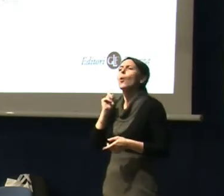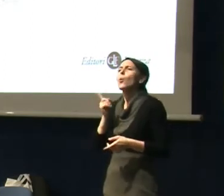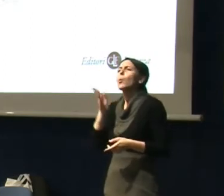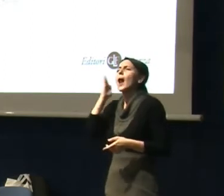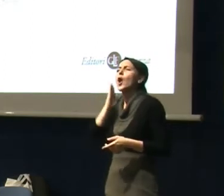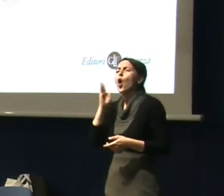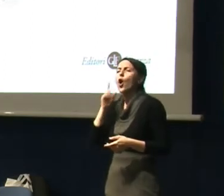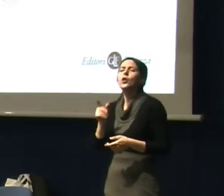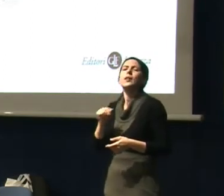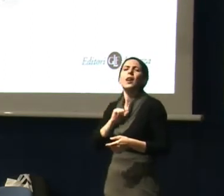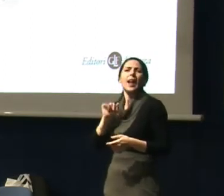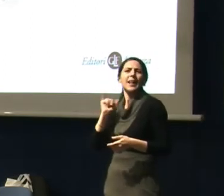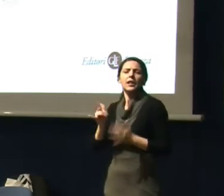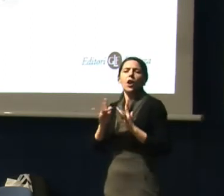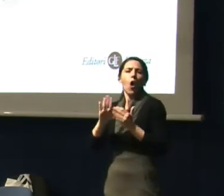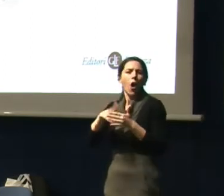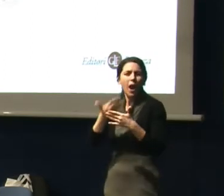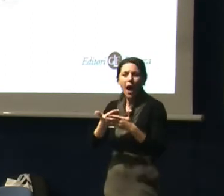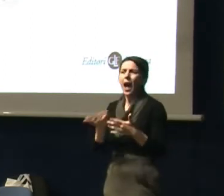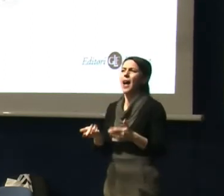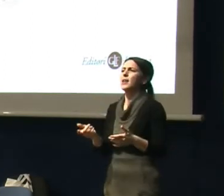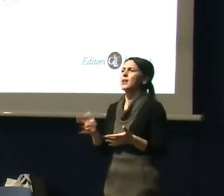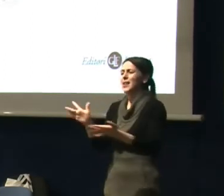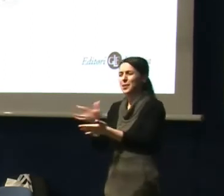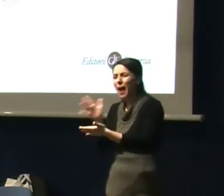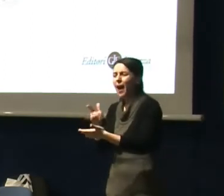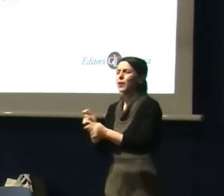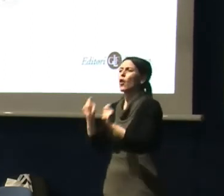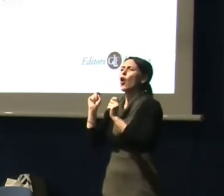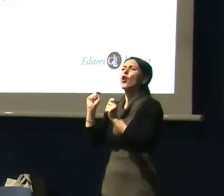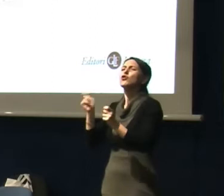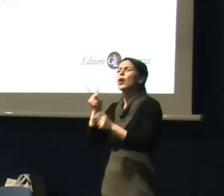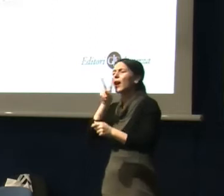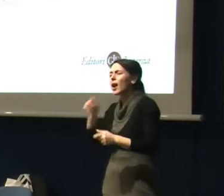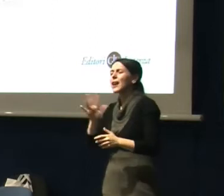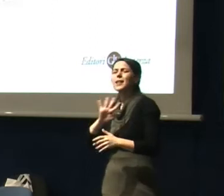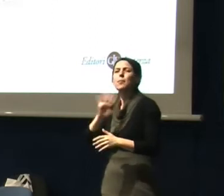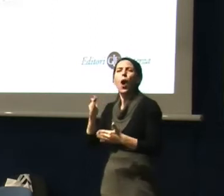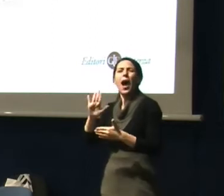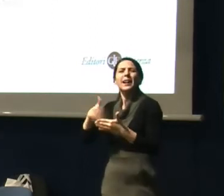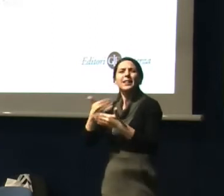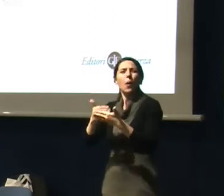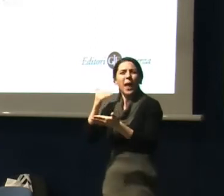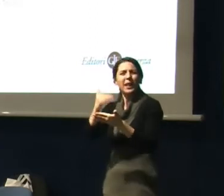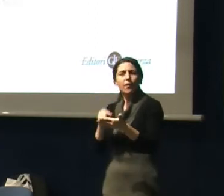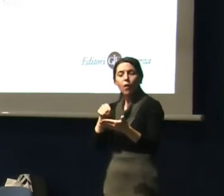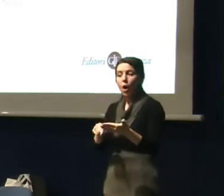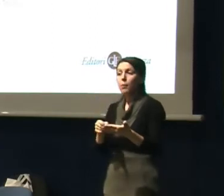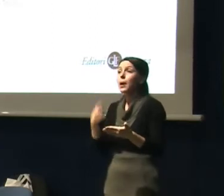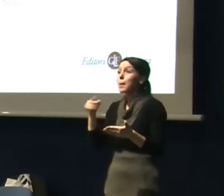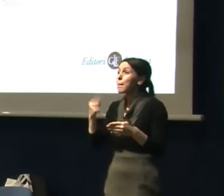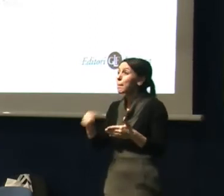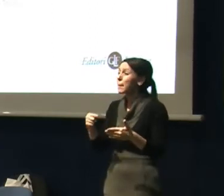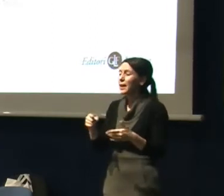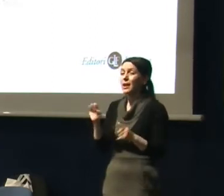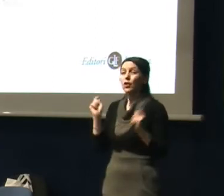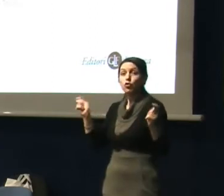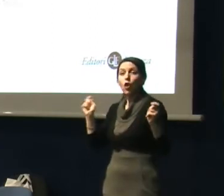l'online con lo smartphone con il giornalismo che sta su altre piattaforme ma quel giornalismo lì non viene